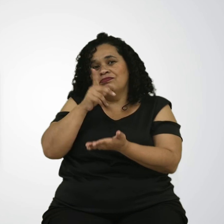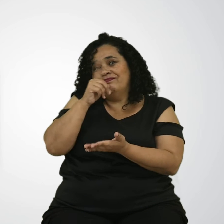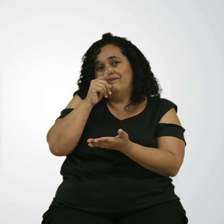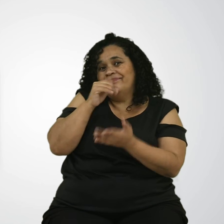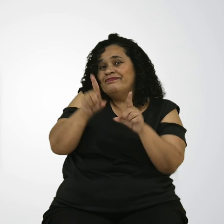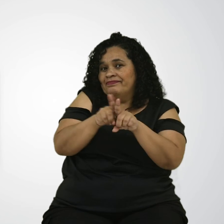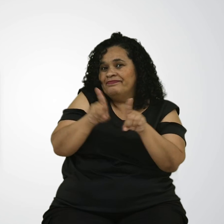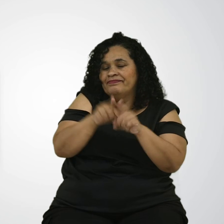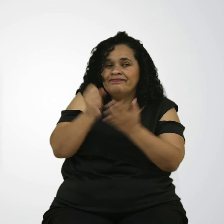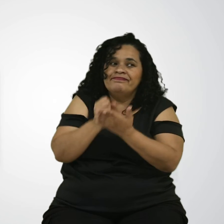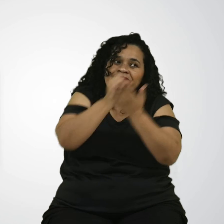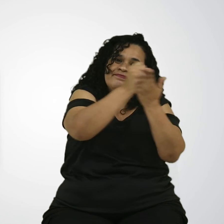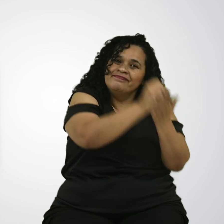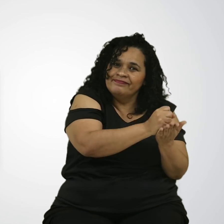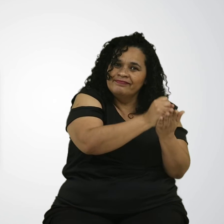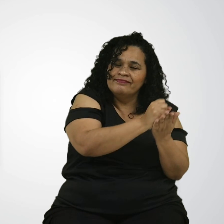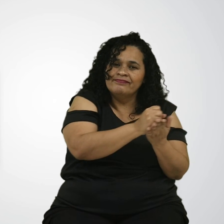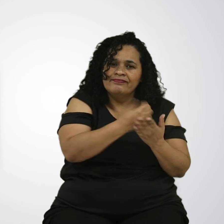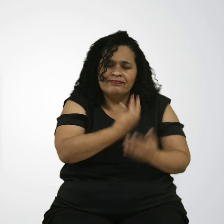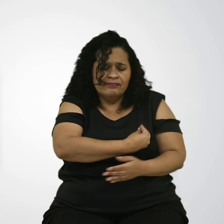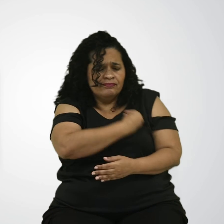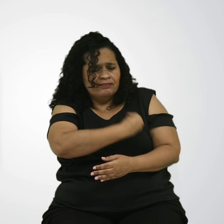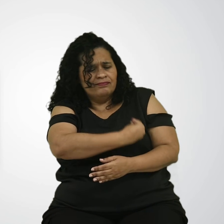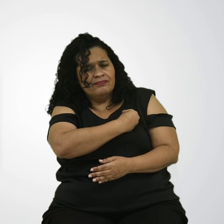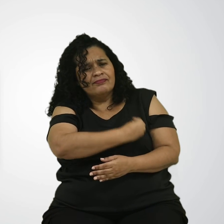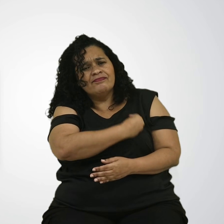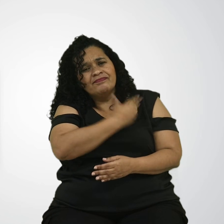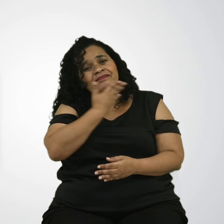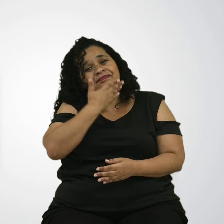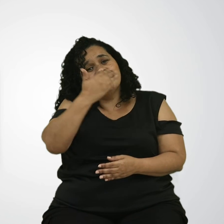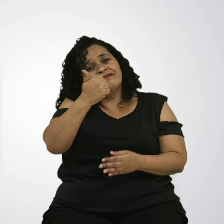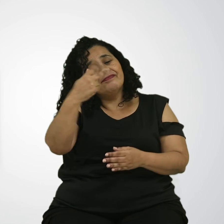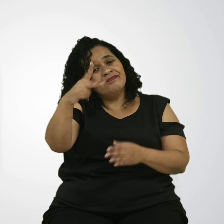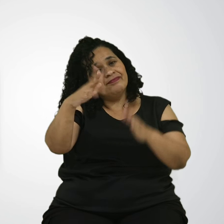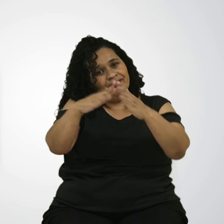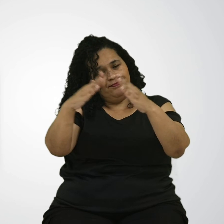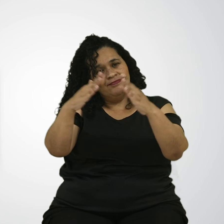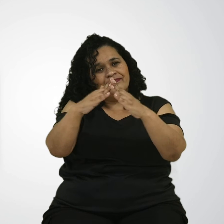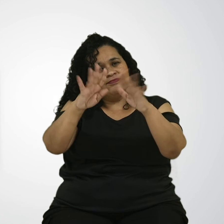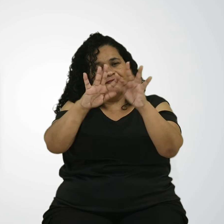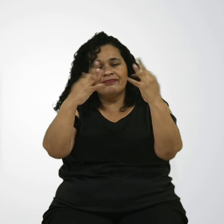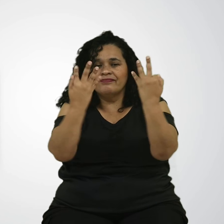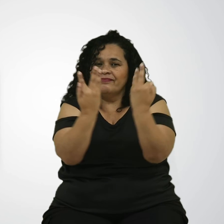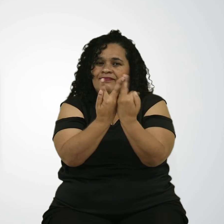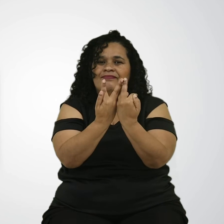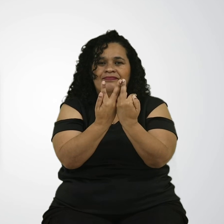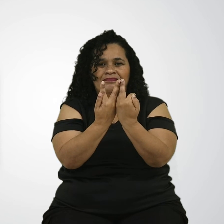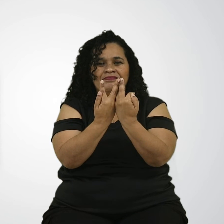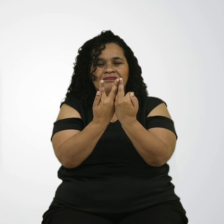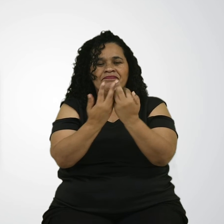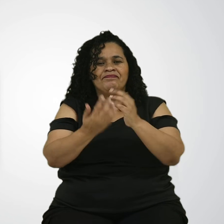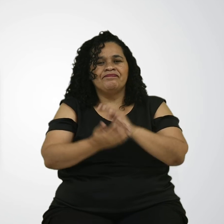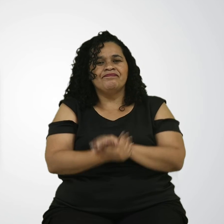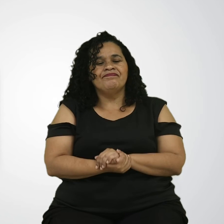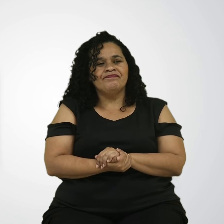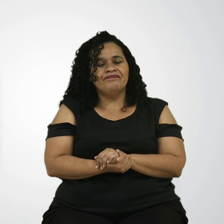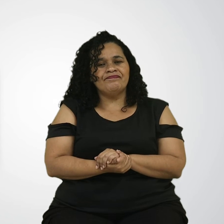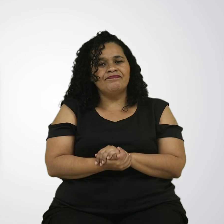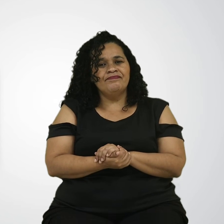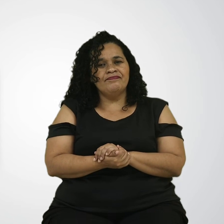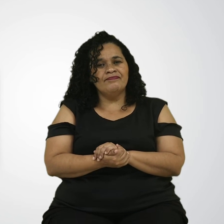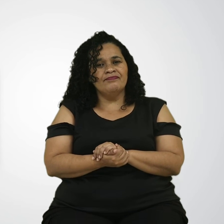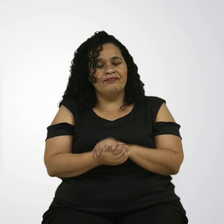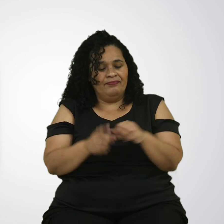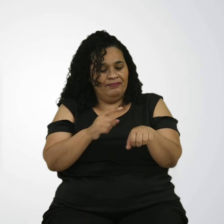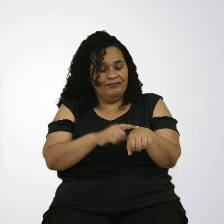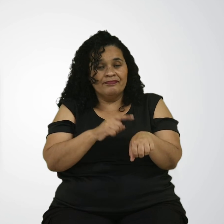assim, viva a vida comum do lar. Quando você vive a vida comum do lar, sobra mais tempo para tudo. Tem mais tempo, porque aí 2